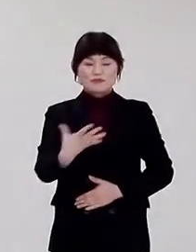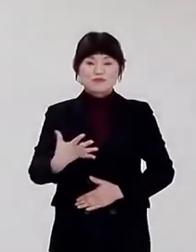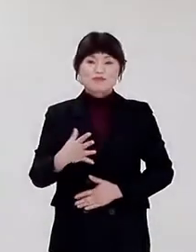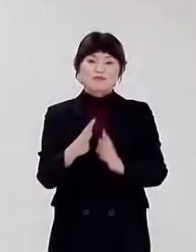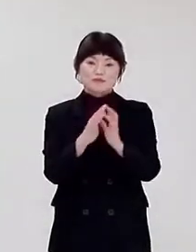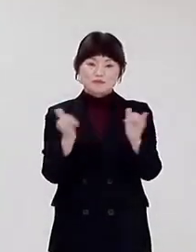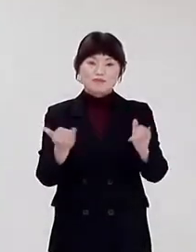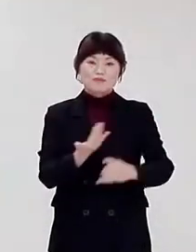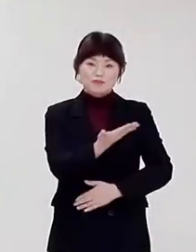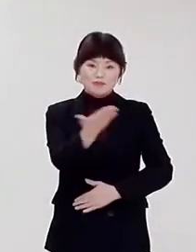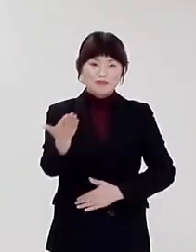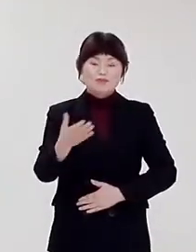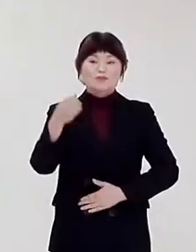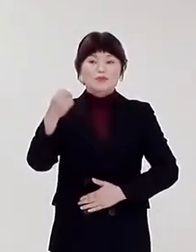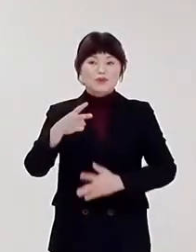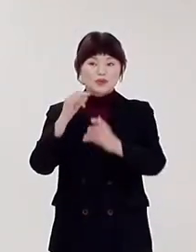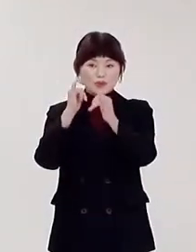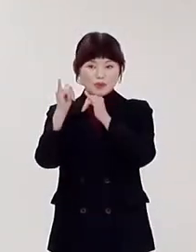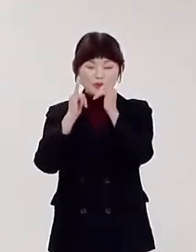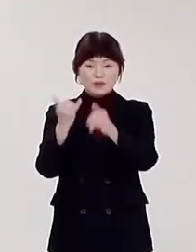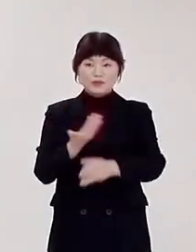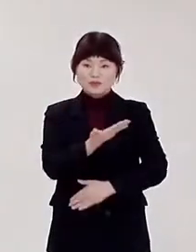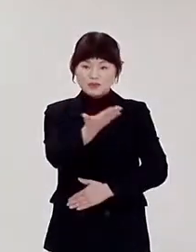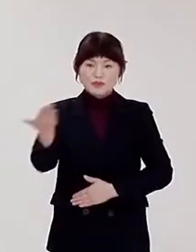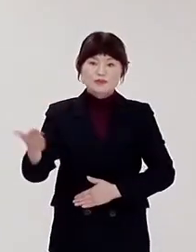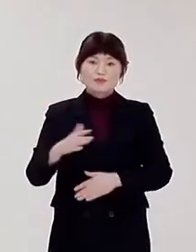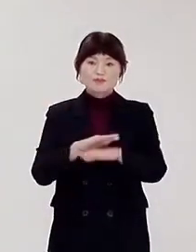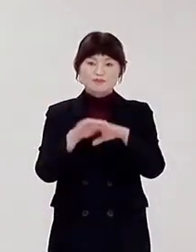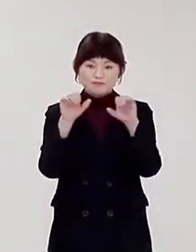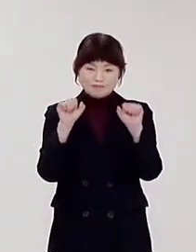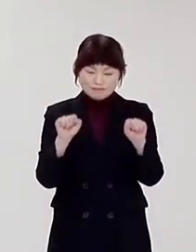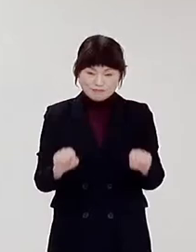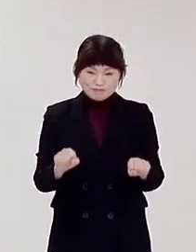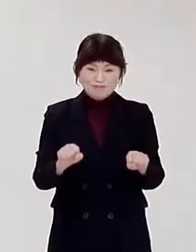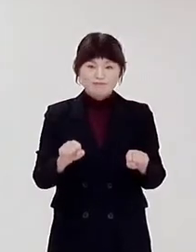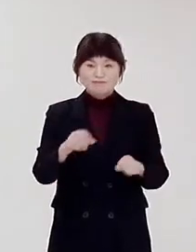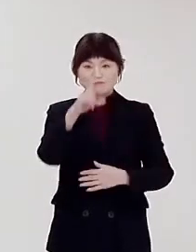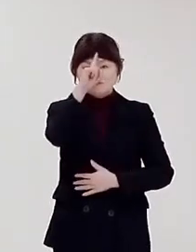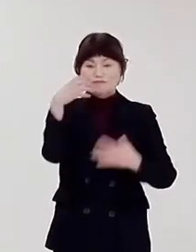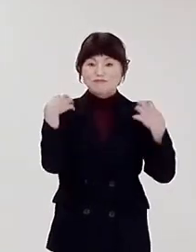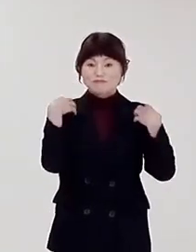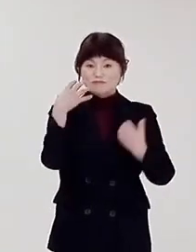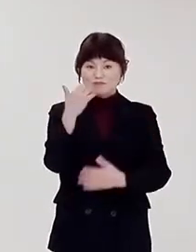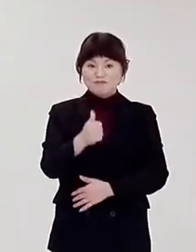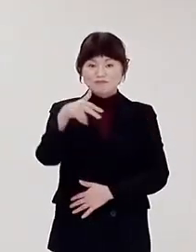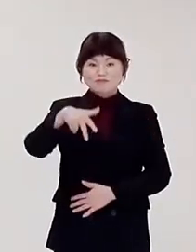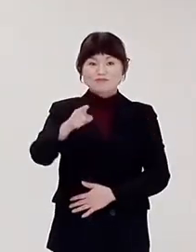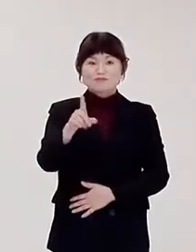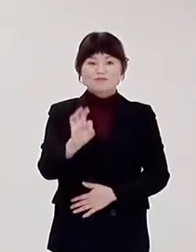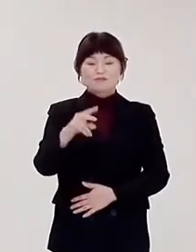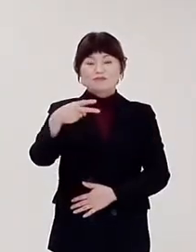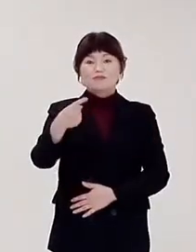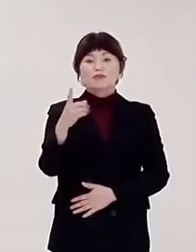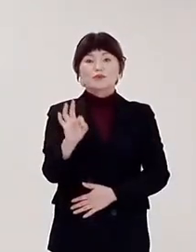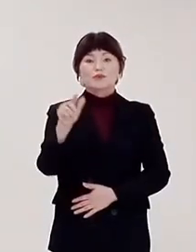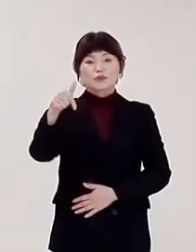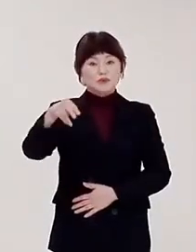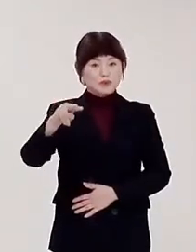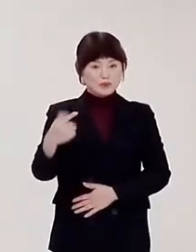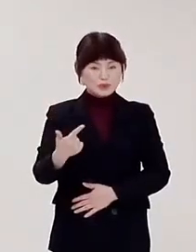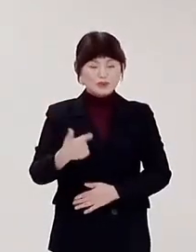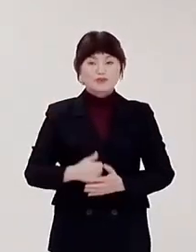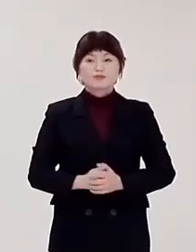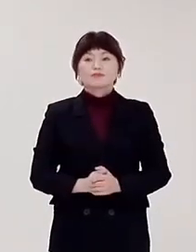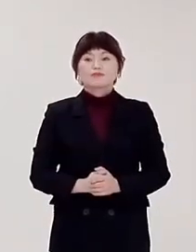여러분과 언론인 여러분, 안녕하세요. 양평군수 정동길입니다. 우리